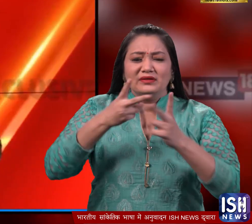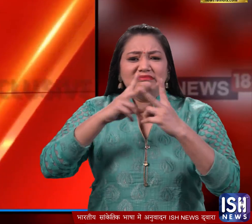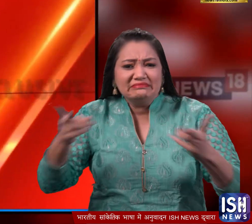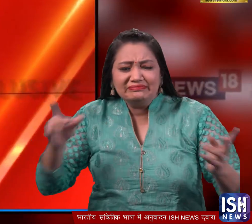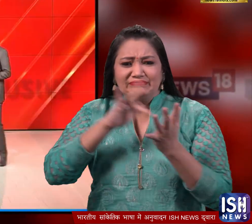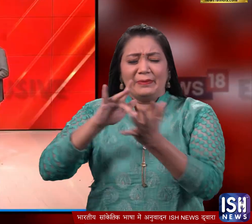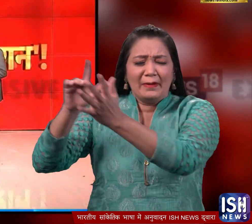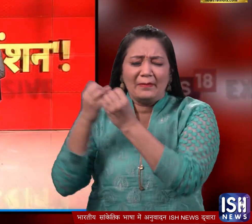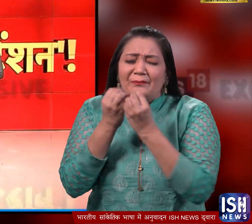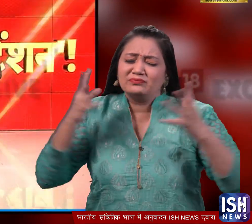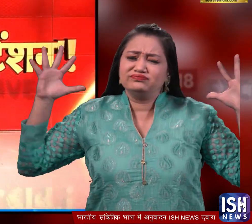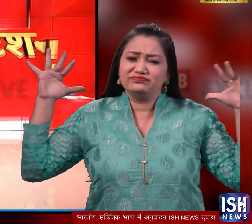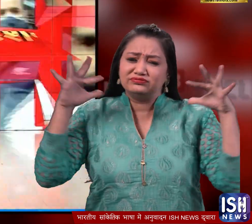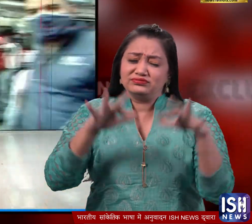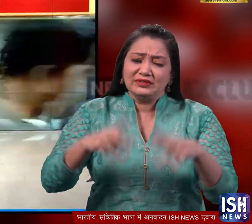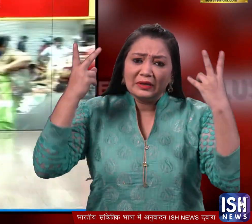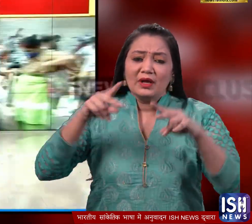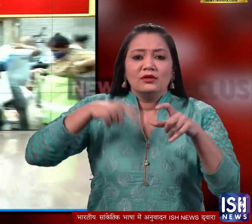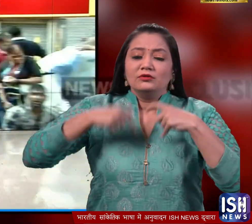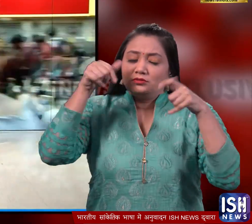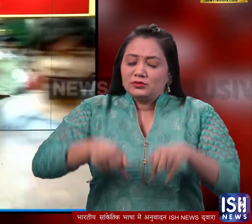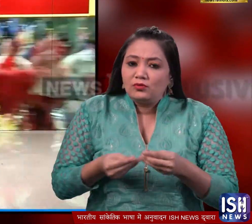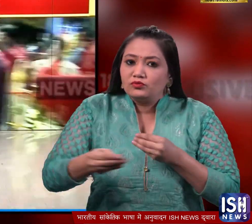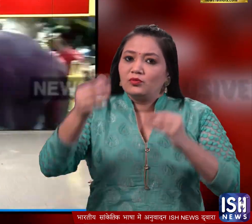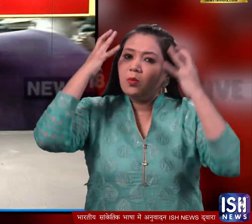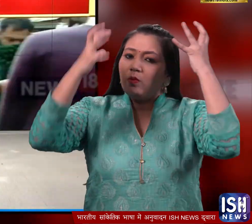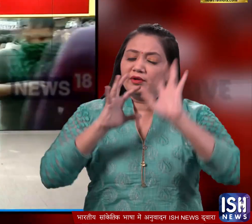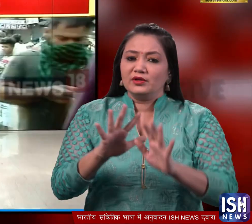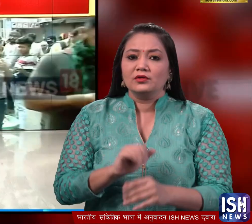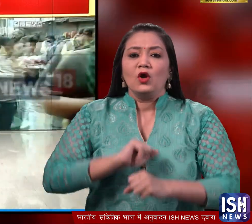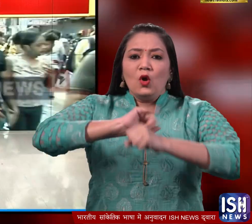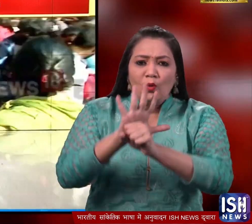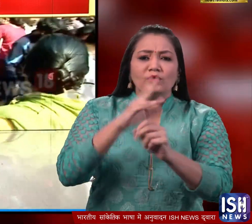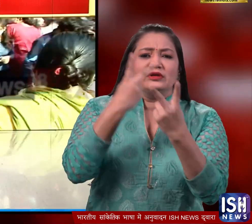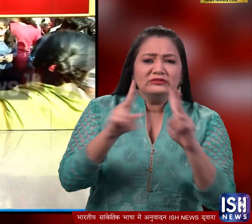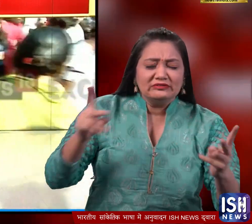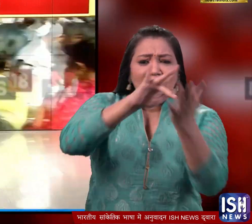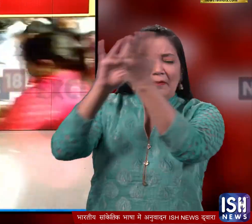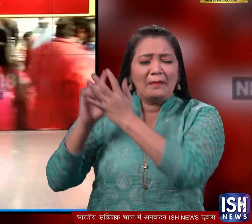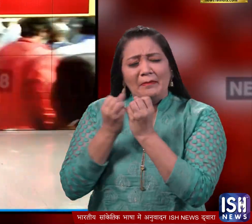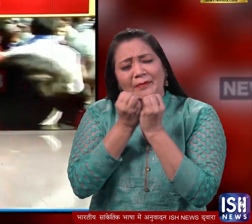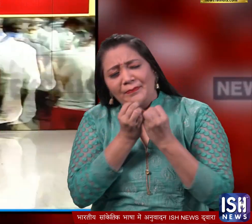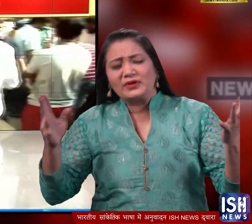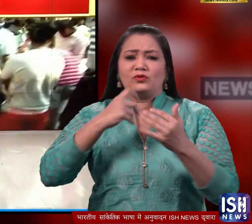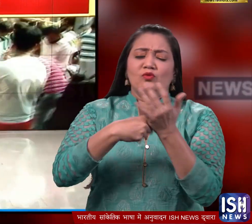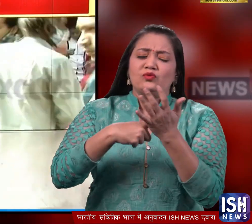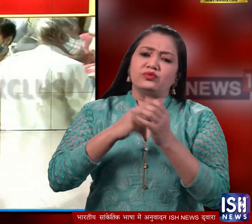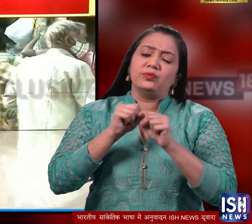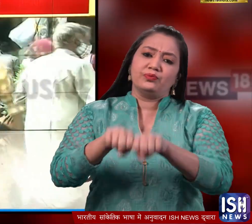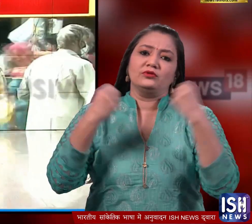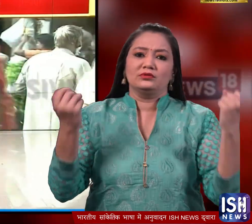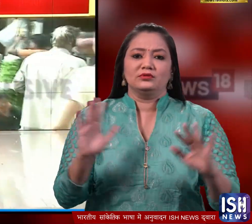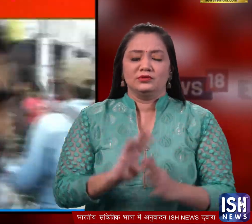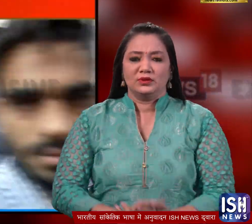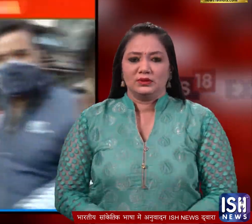लिए बाजारों में उमड़ी भीड़ ने टेंशन बढ़ा दी। देश के अलग अलग शहरों के बाजारों में कोरोना नियमों की धज्जियां उड़ाते हुए लोग सामान खरीदने